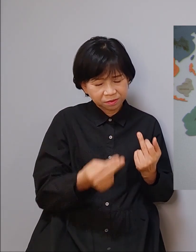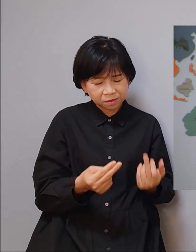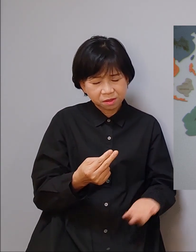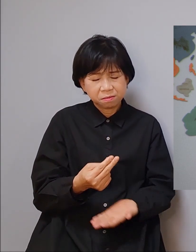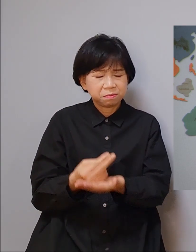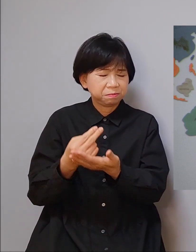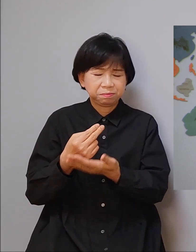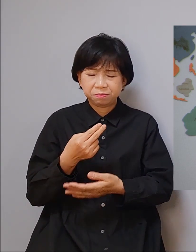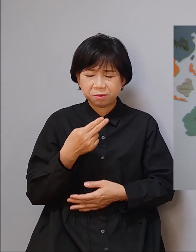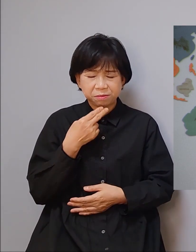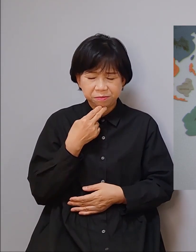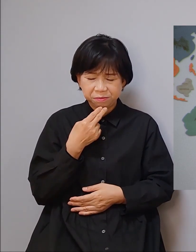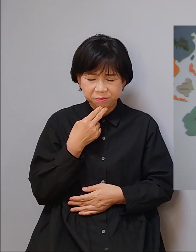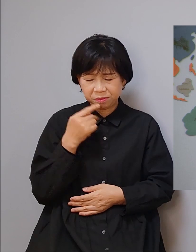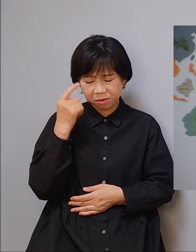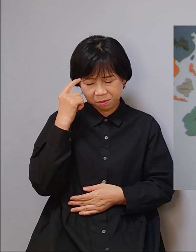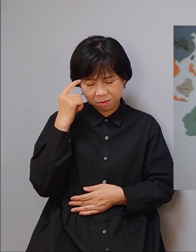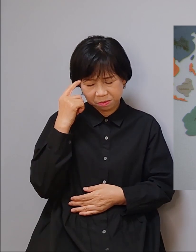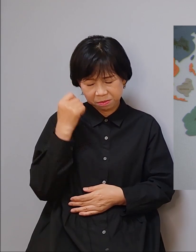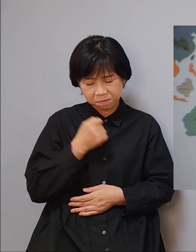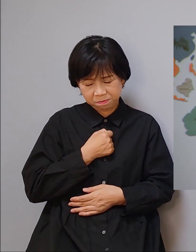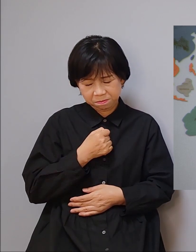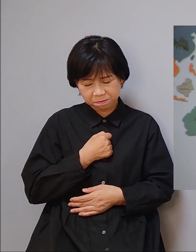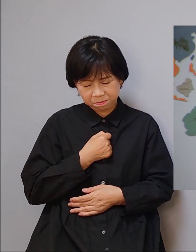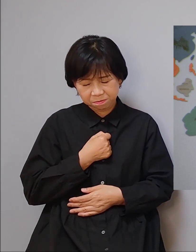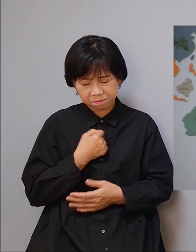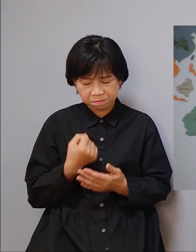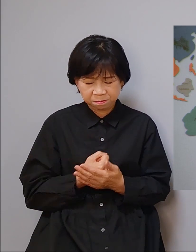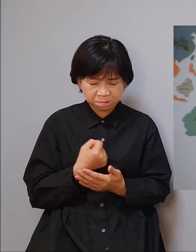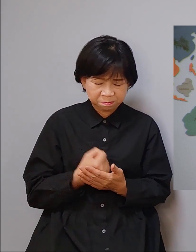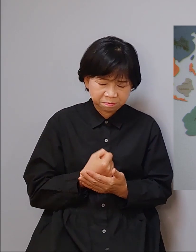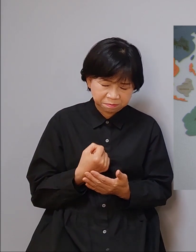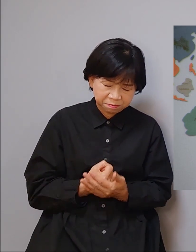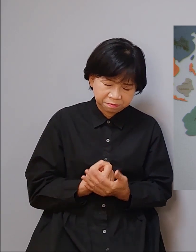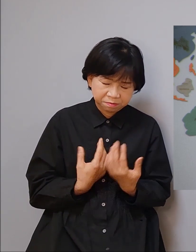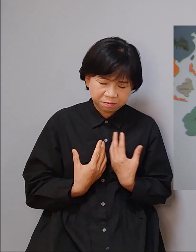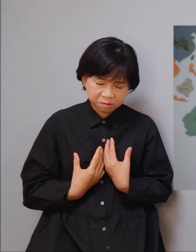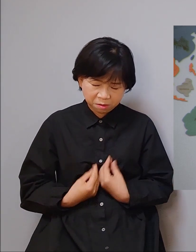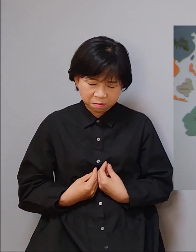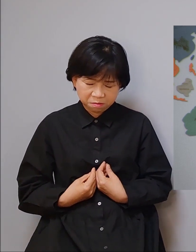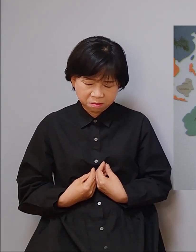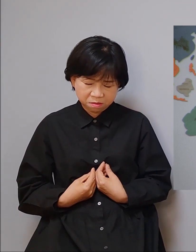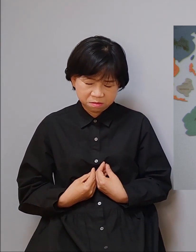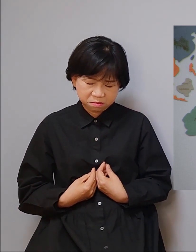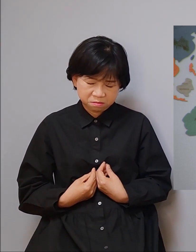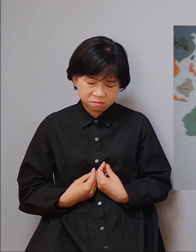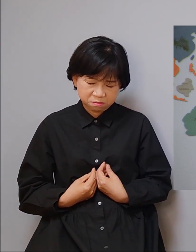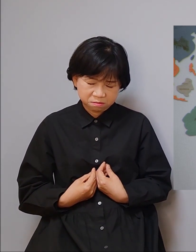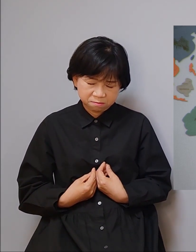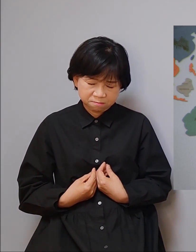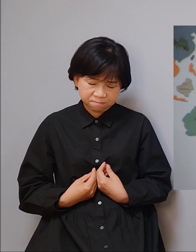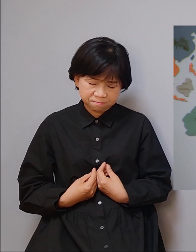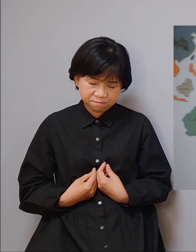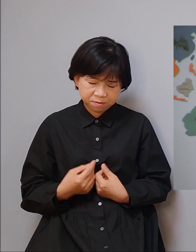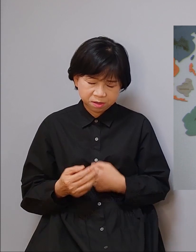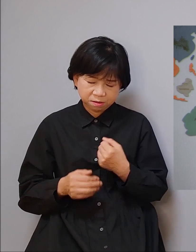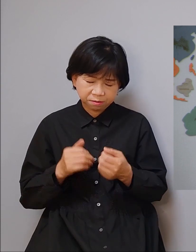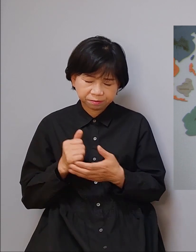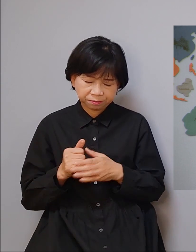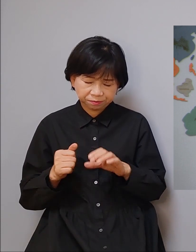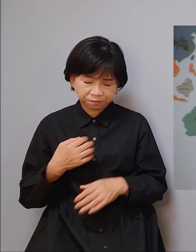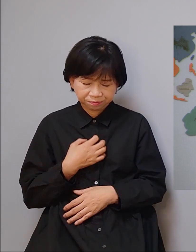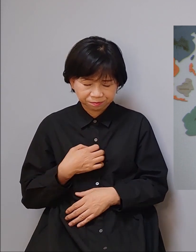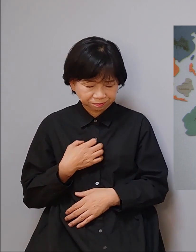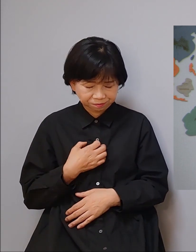받아주고 계시지 않는 건지 속상해하고 낙심하는 우리들 자신들이 하나님 앞에